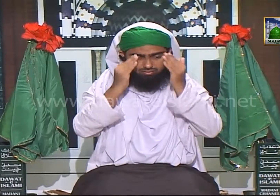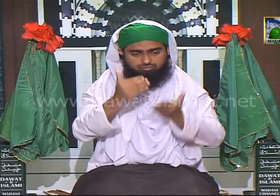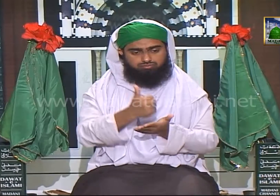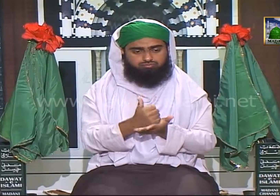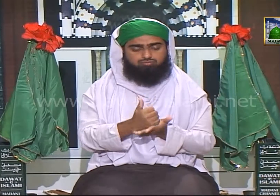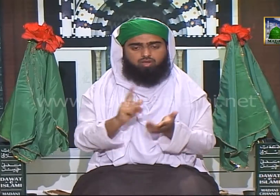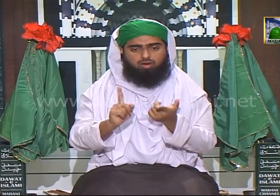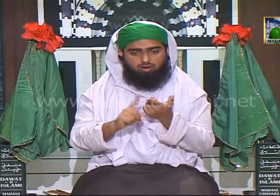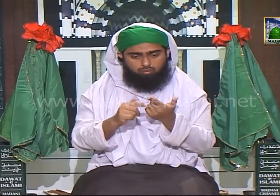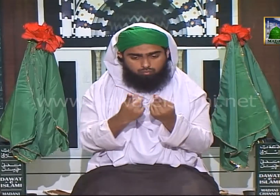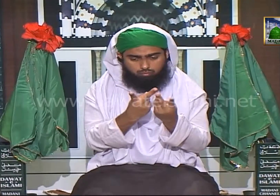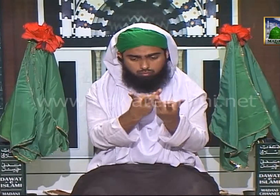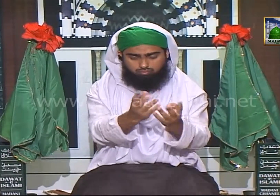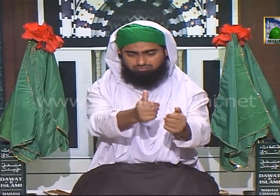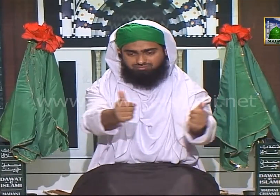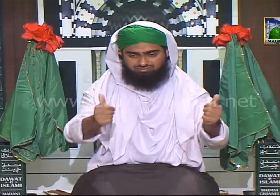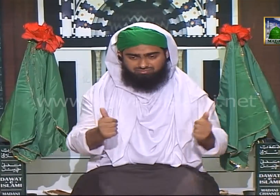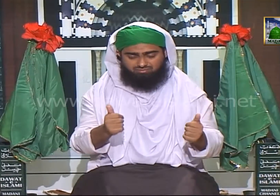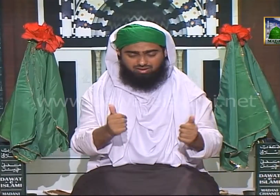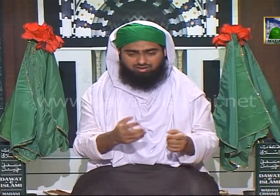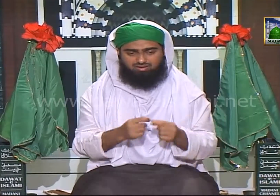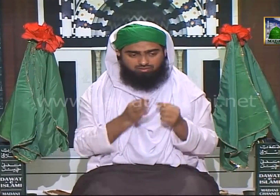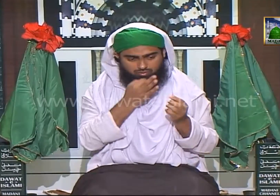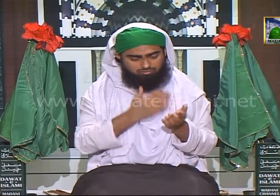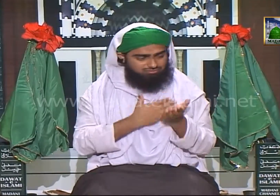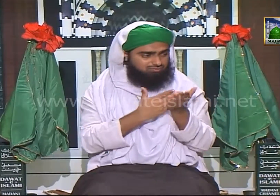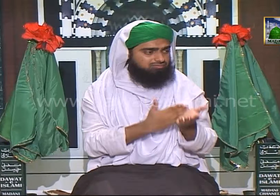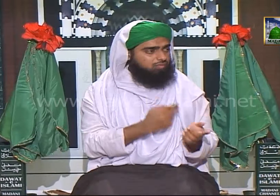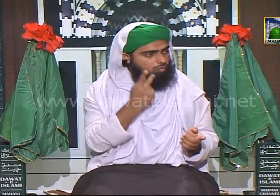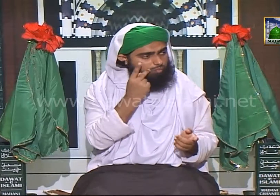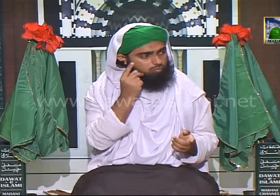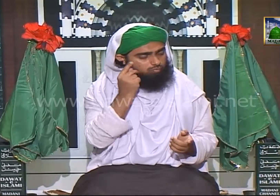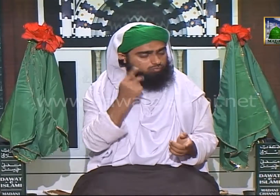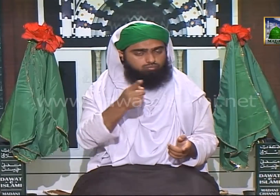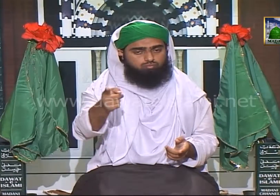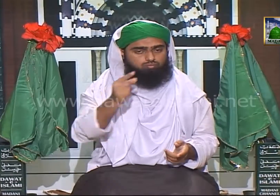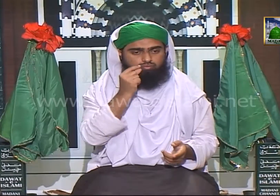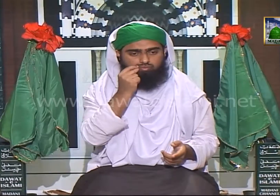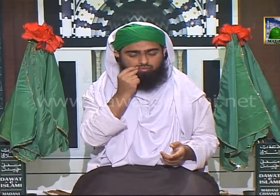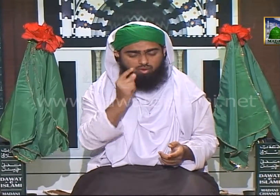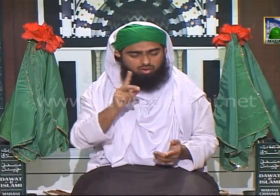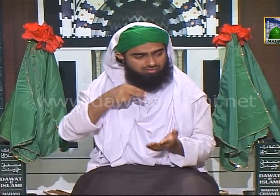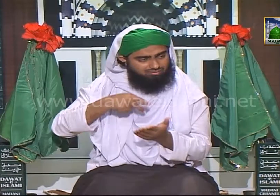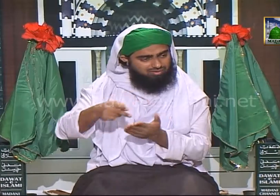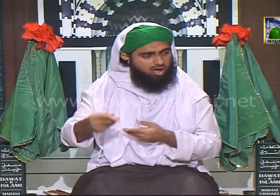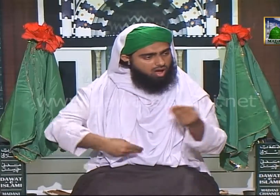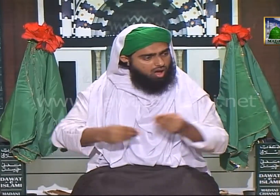کی خدمت میں بعض صحابہ نے عرض کیا کہ حضور وہ جو نوجوان جا رہا ہے، صبح سویرے ایک نوجوان جا رہا تھا کاروبار کے لیے، حضور یہ صبح سویرے جا